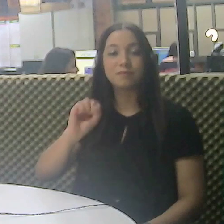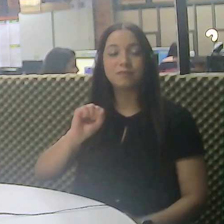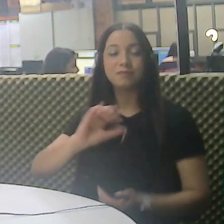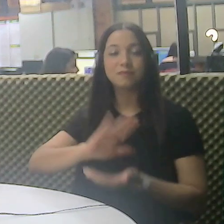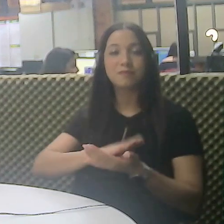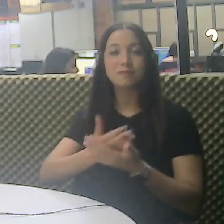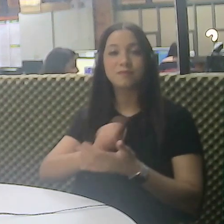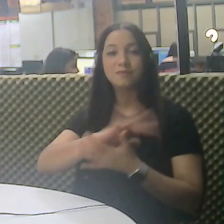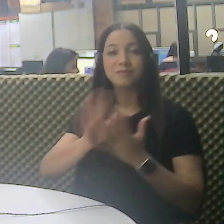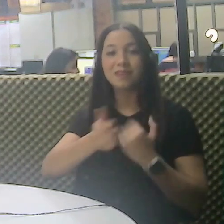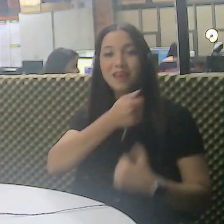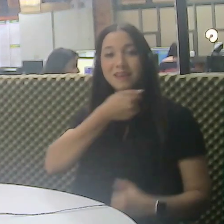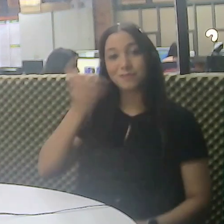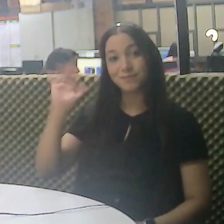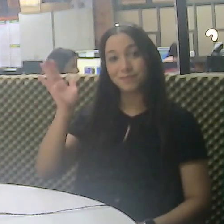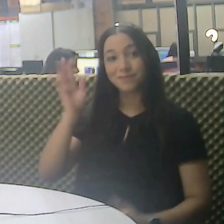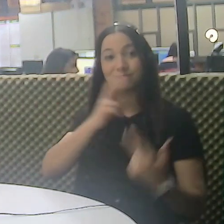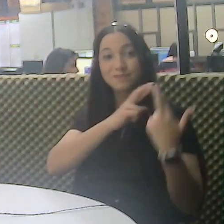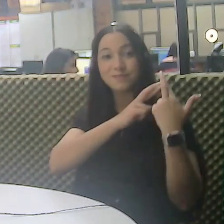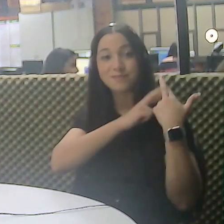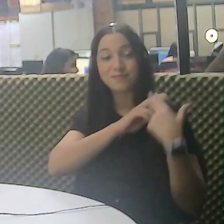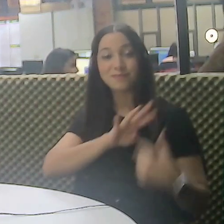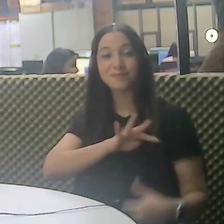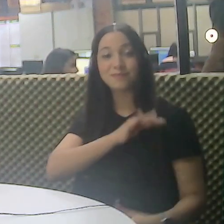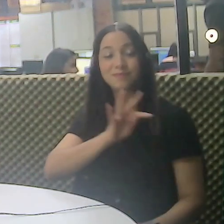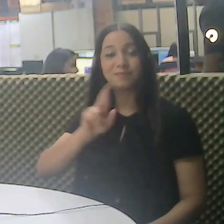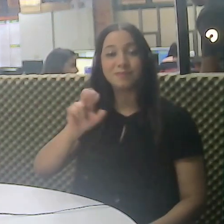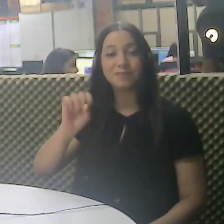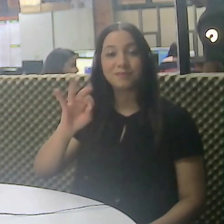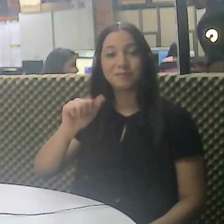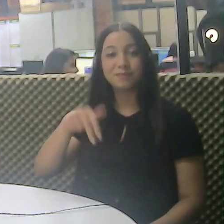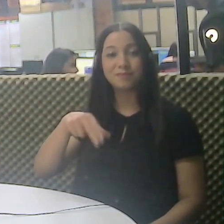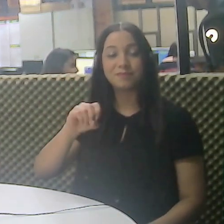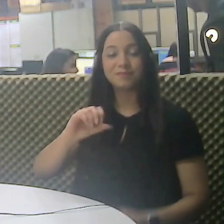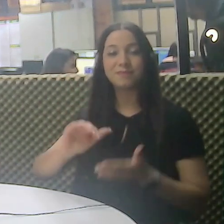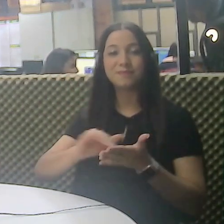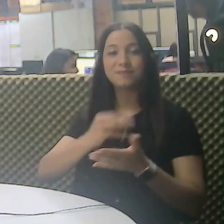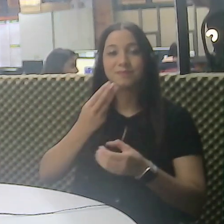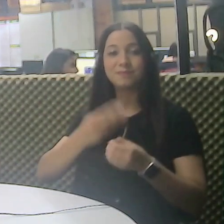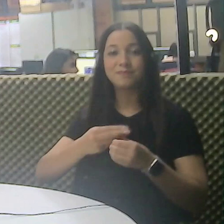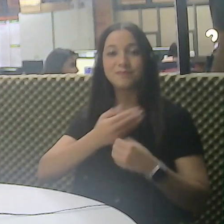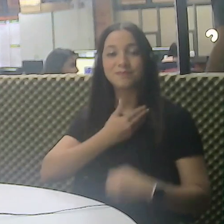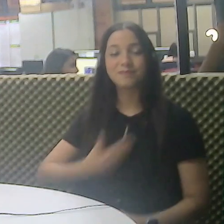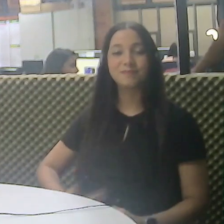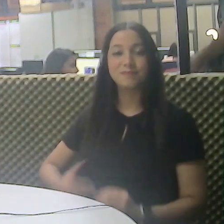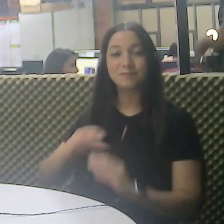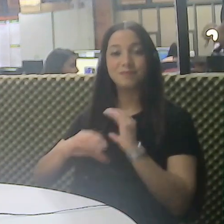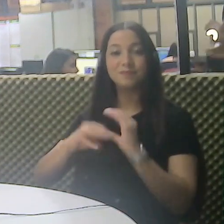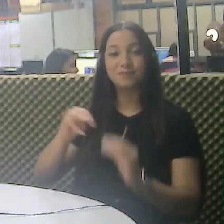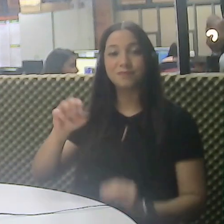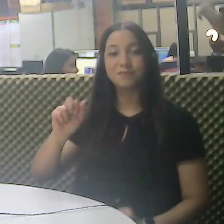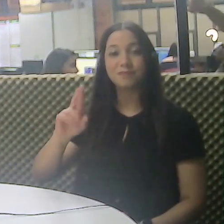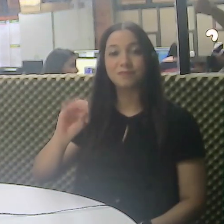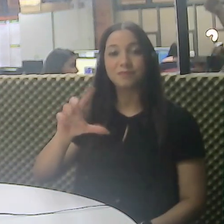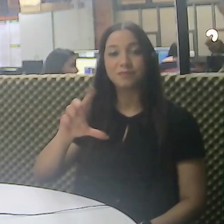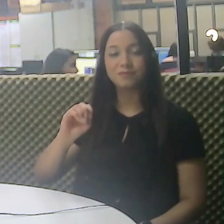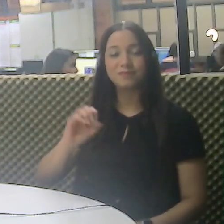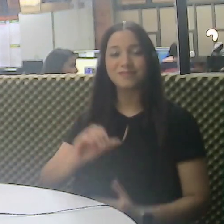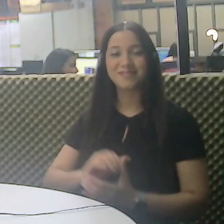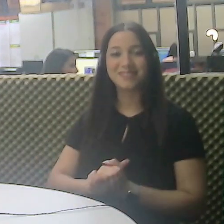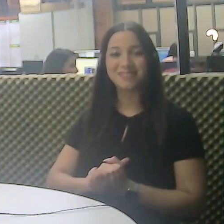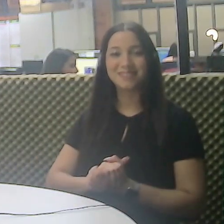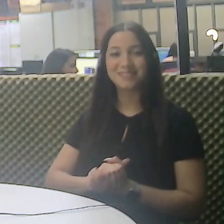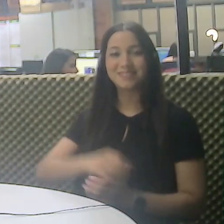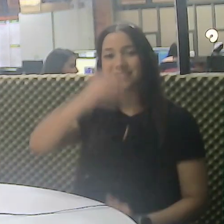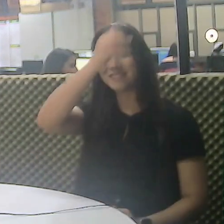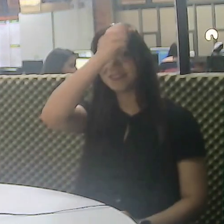Tradução em Libras, Amanda Valentim. Responsável técnico, Cristiano Silva. Secretário Municipal de Governo e Comunicação, Marco Túlio de